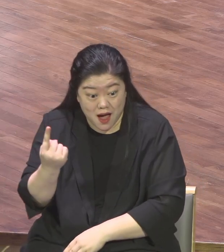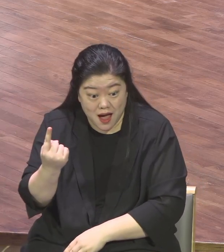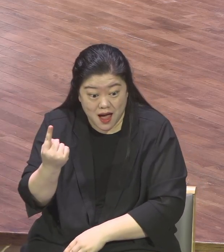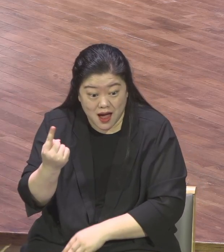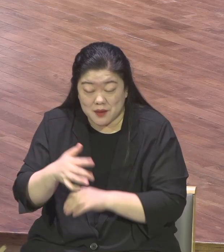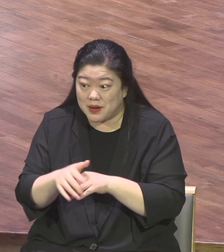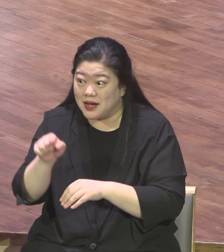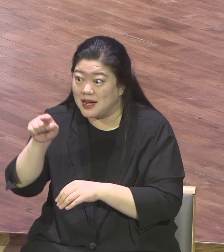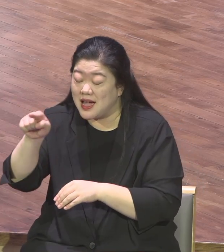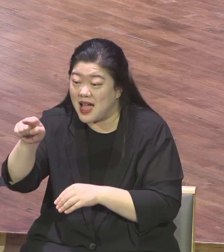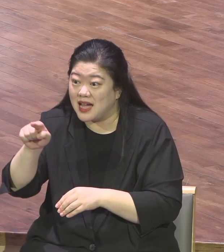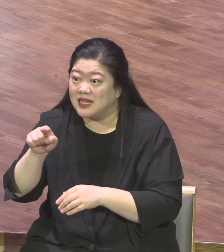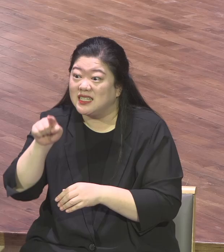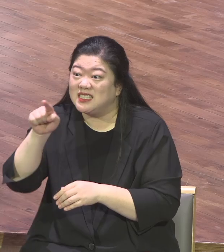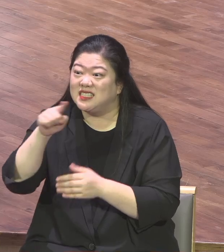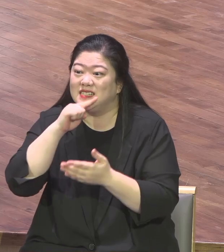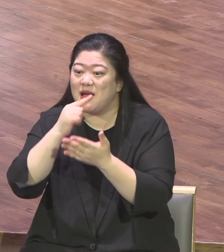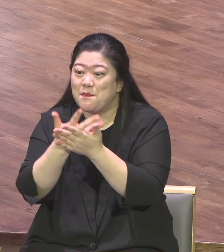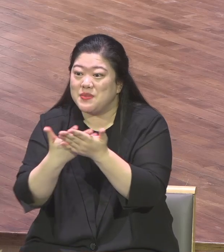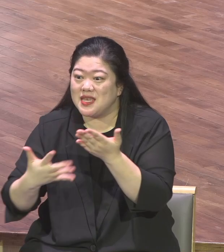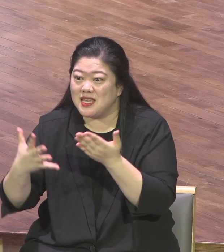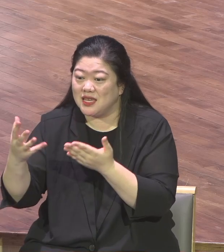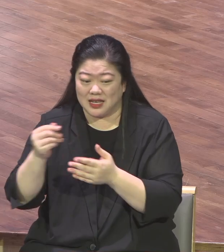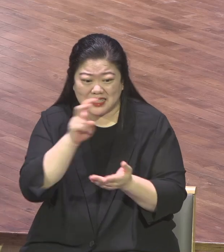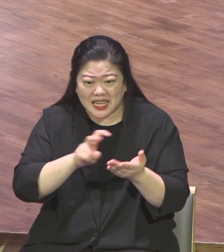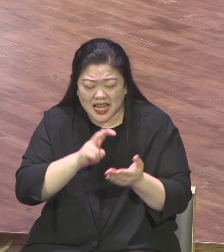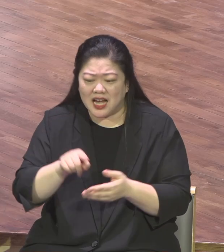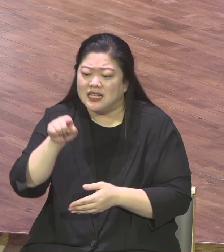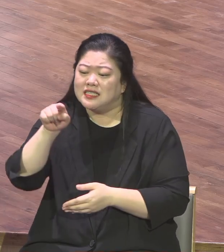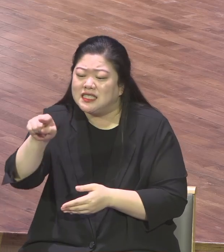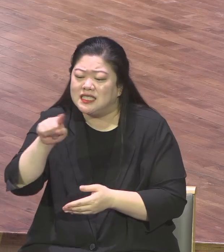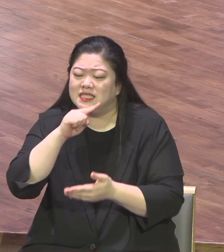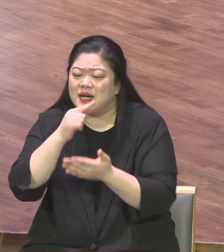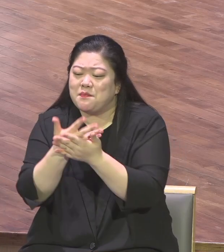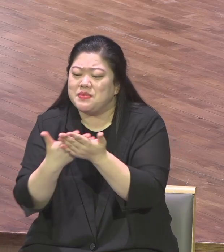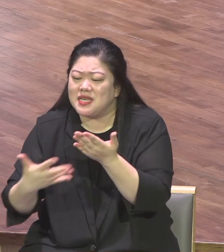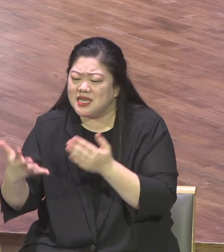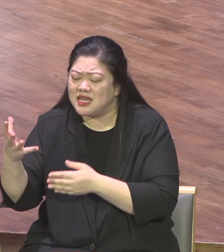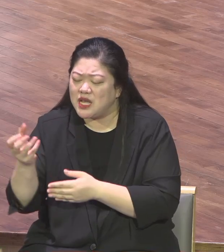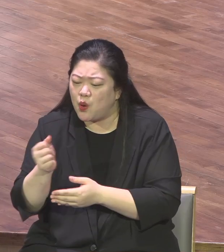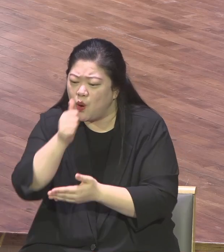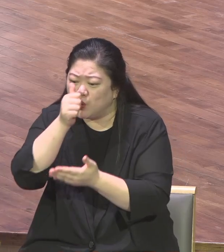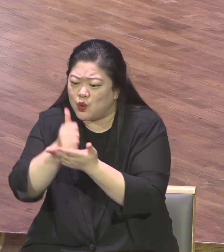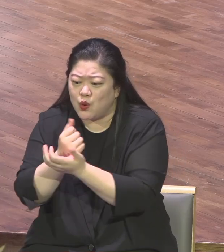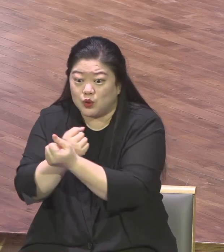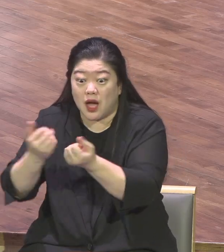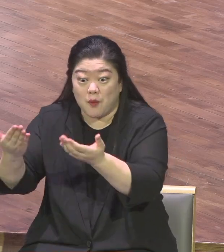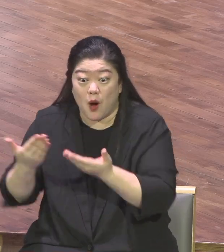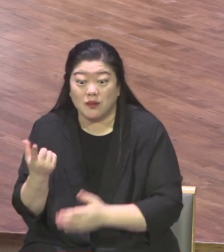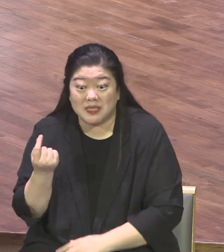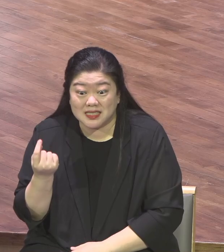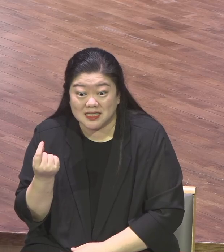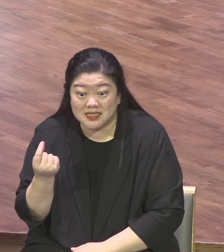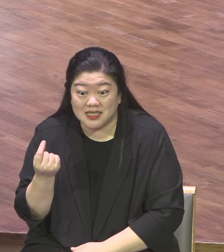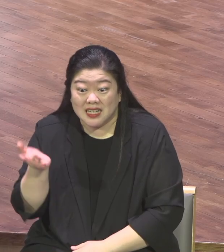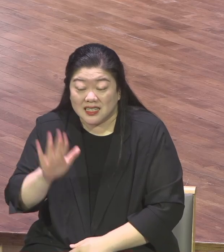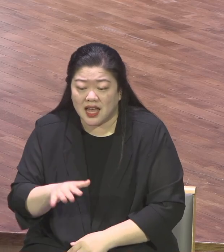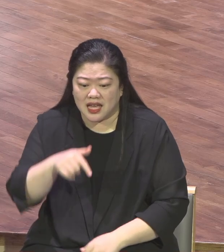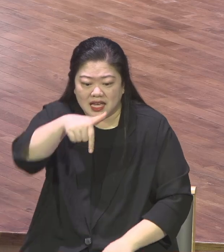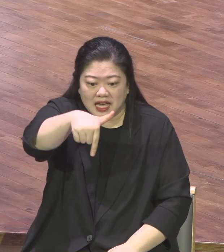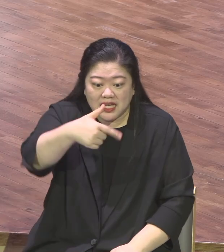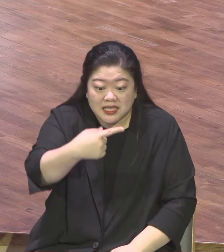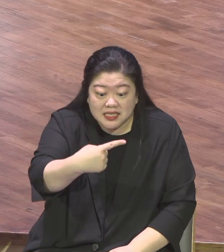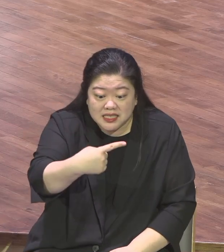그 피로 속죄함 얻었네. 그런데 경상도 발음 말하면 그 피로 속죄함. 그 피로